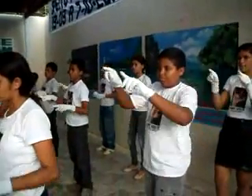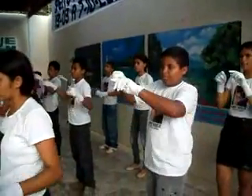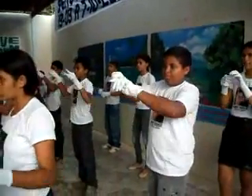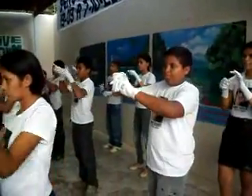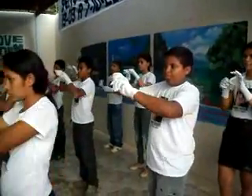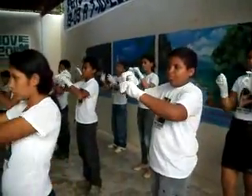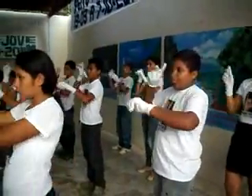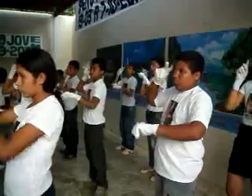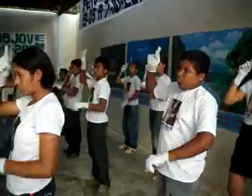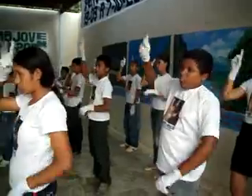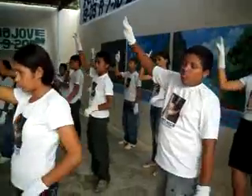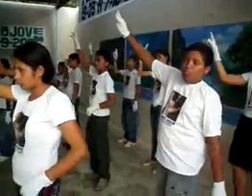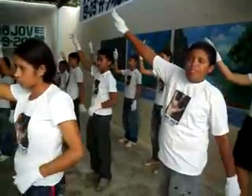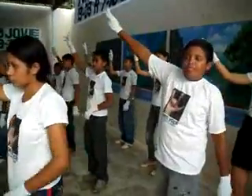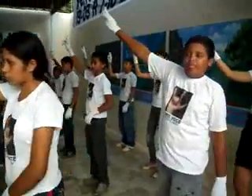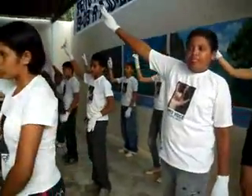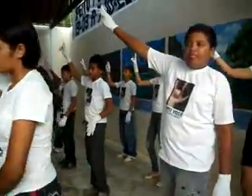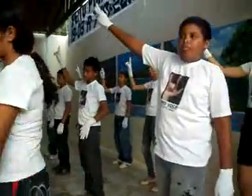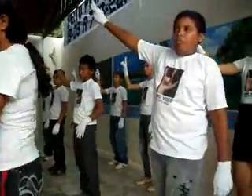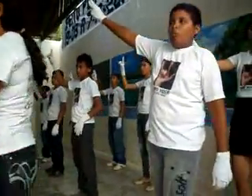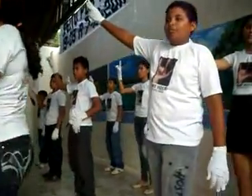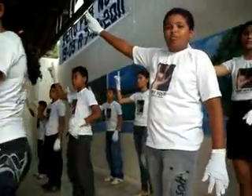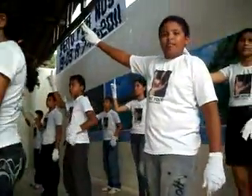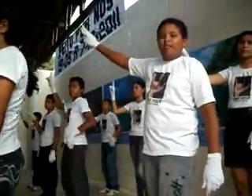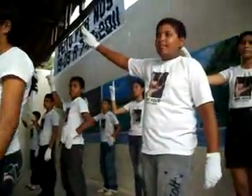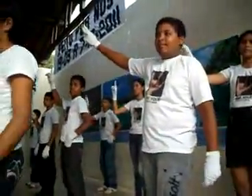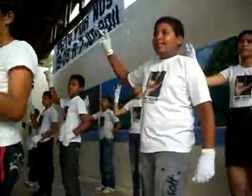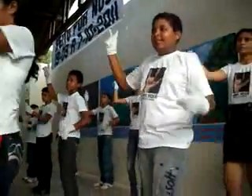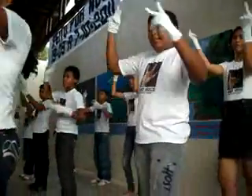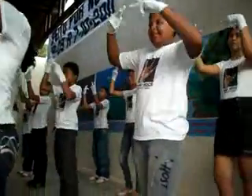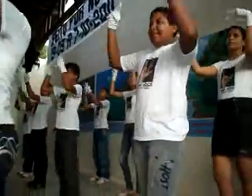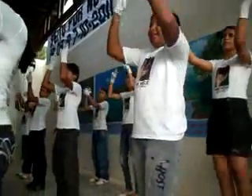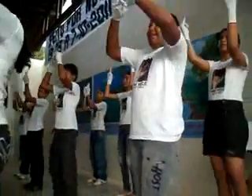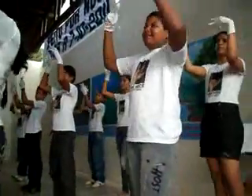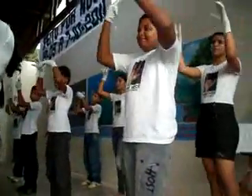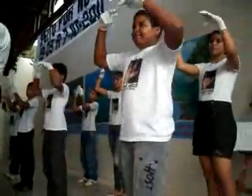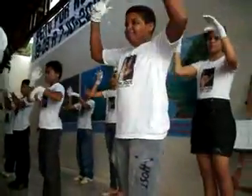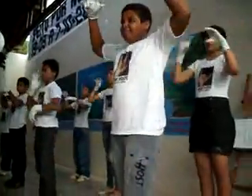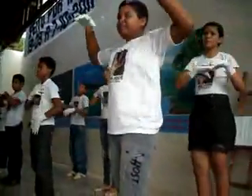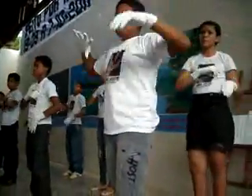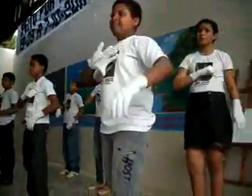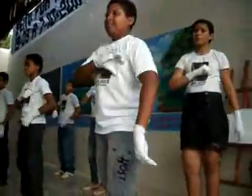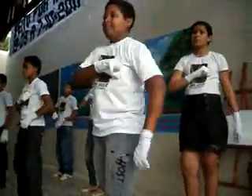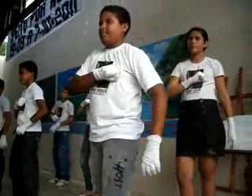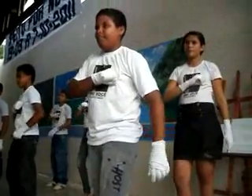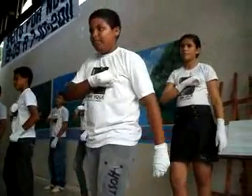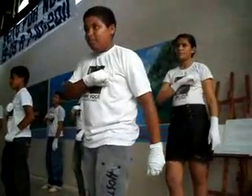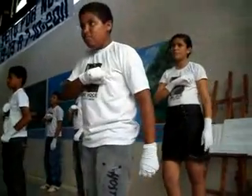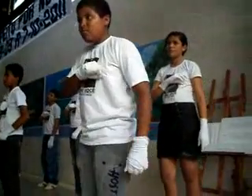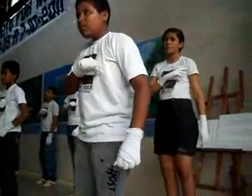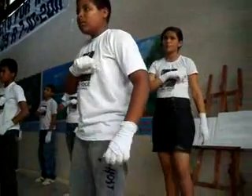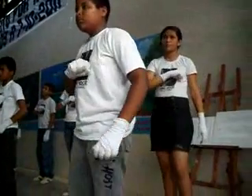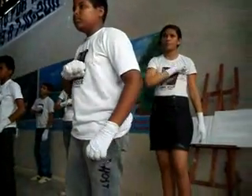pelo meu senhor Você foi como um dilúvio de amor Arrancando pro meu